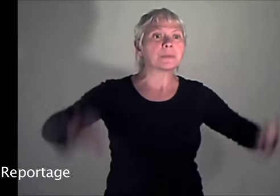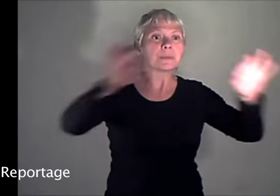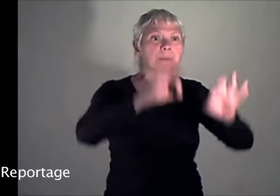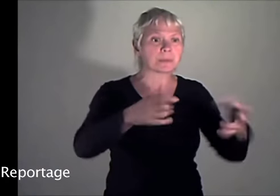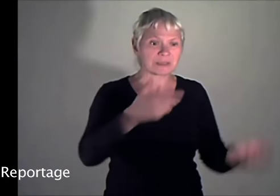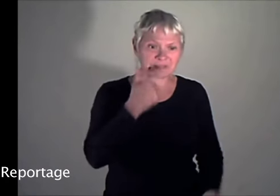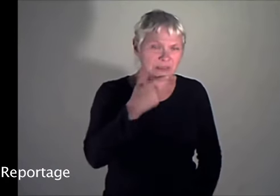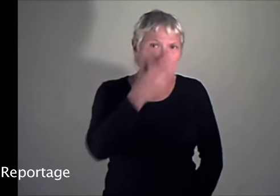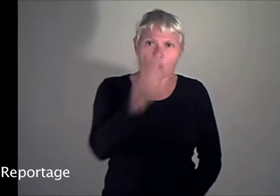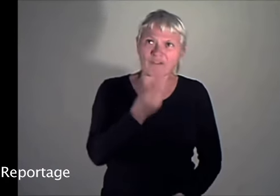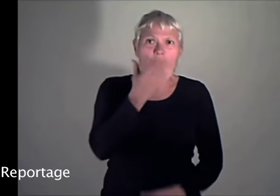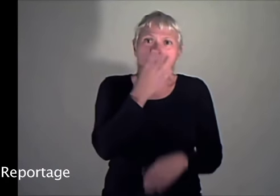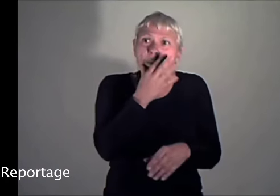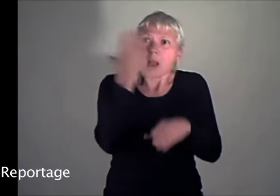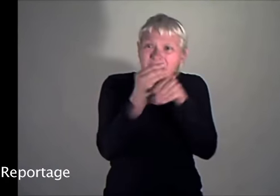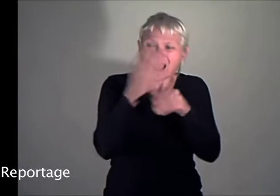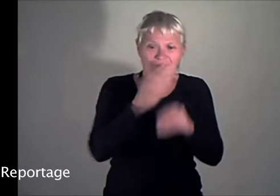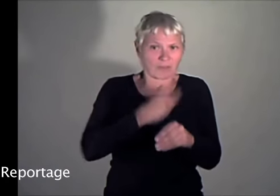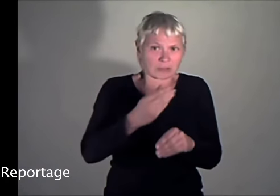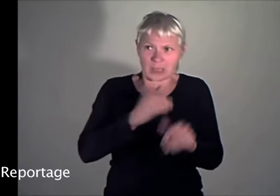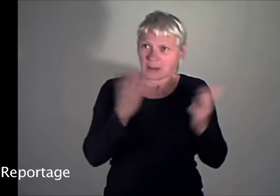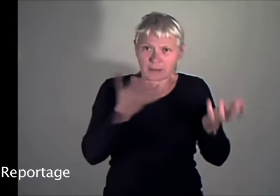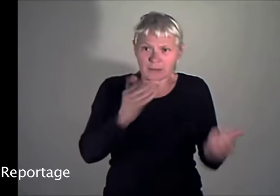pas, ça veut dire qu'on est bloqué dans l'apprentissage même du français.